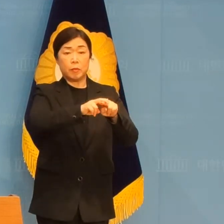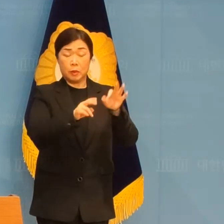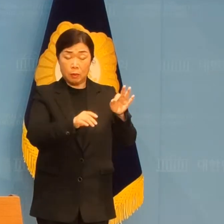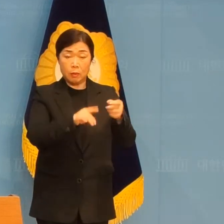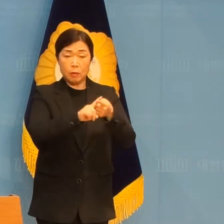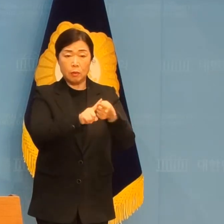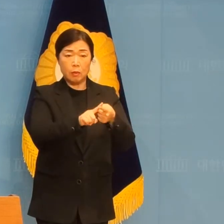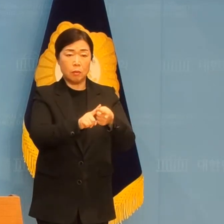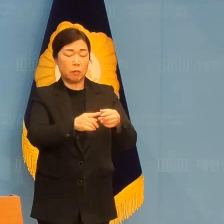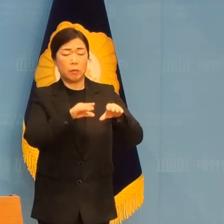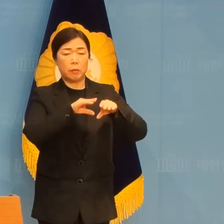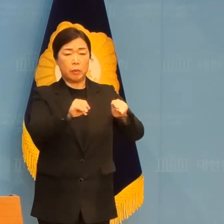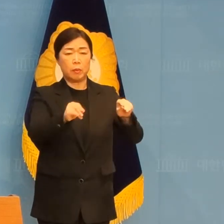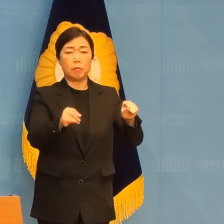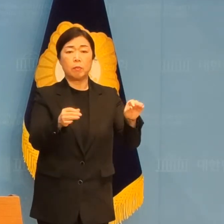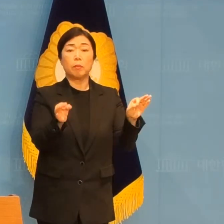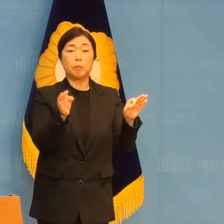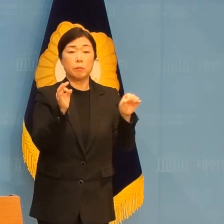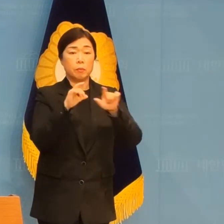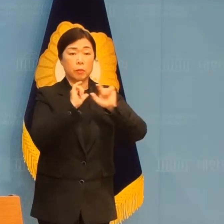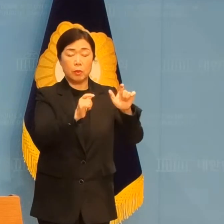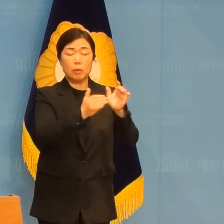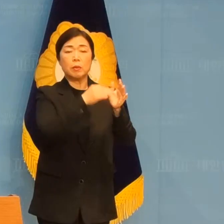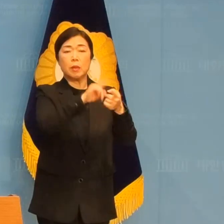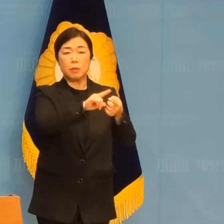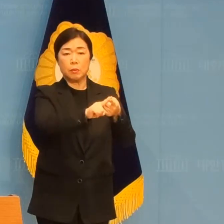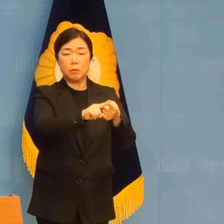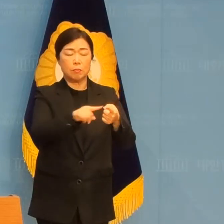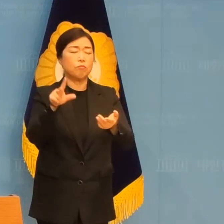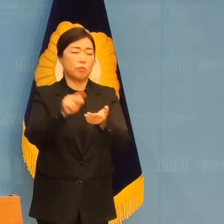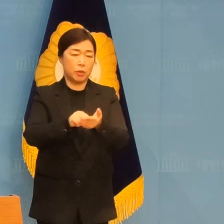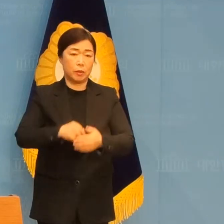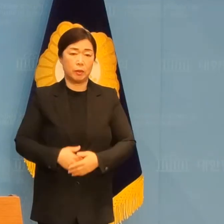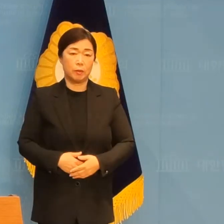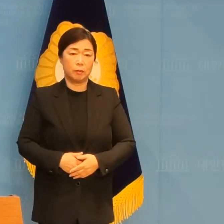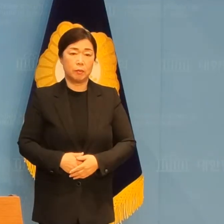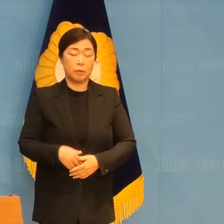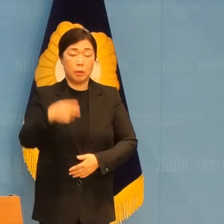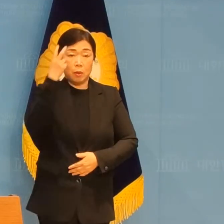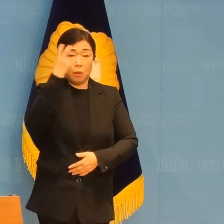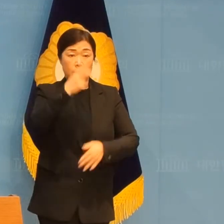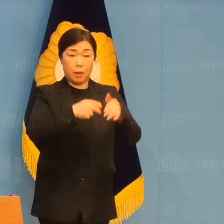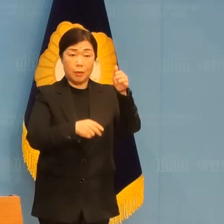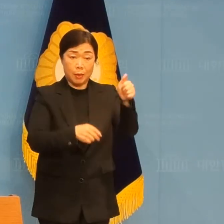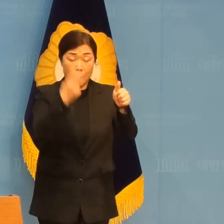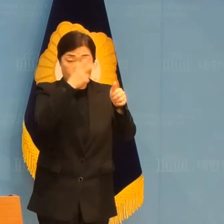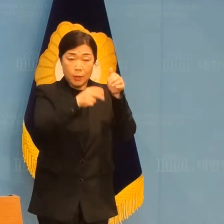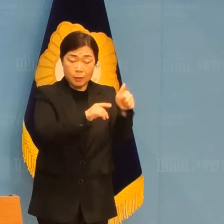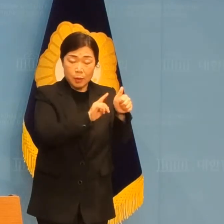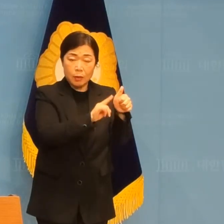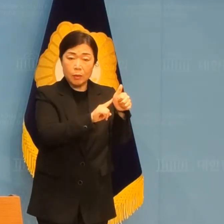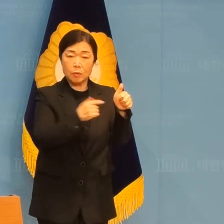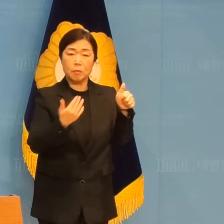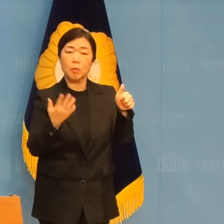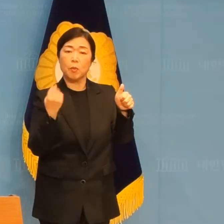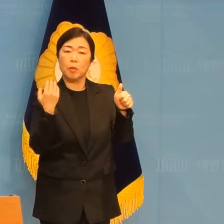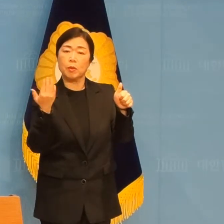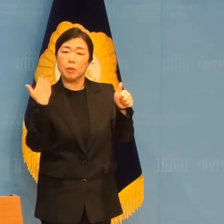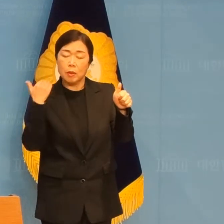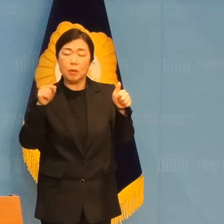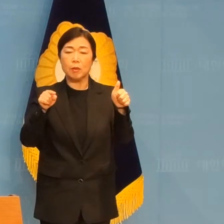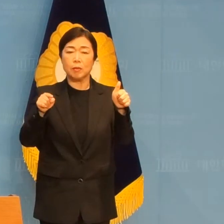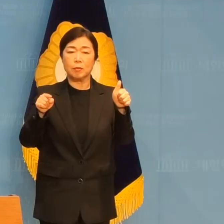강등이 아니라고 주장했지만 불과 몇 달 전 검사장급을 다른 직위로 임용하려면 대통령령